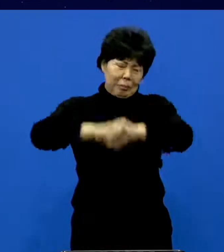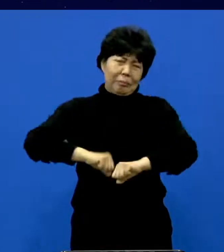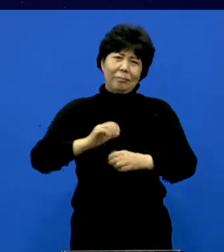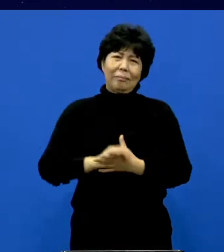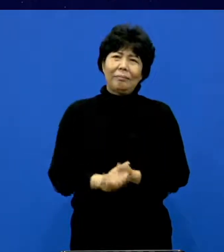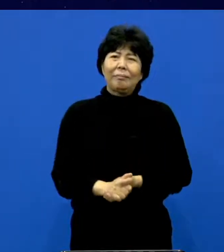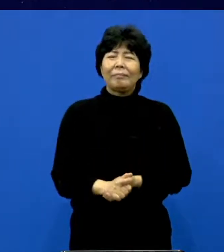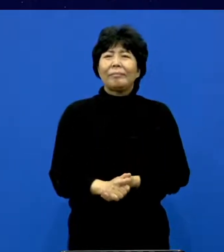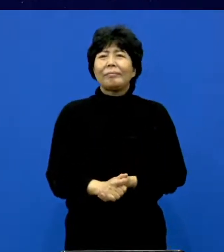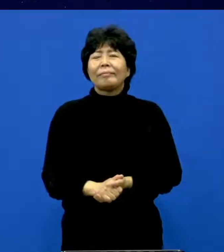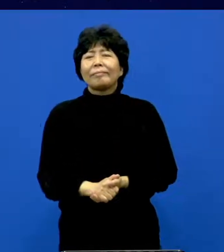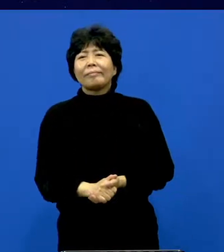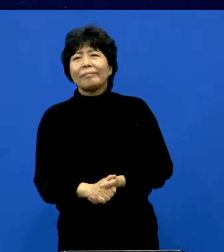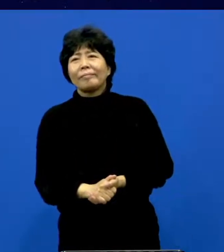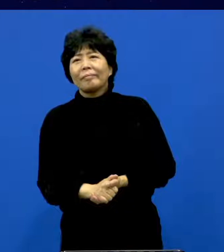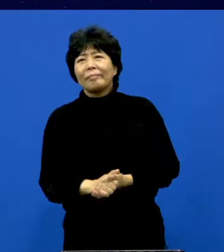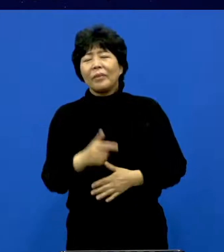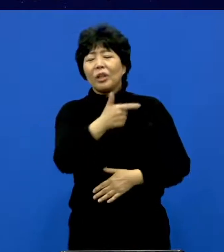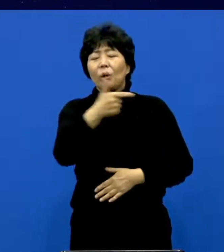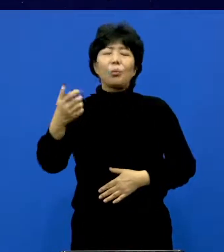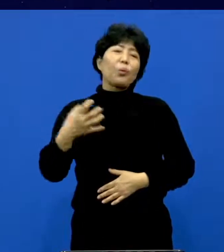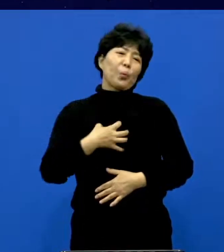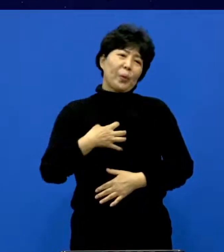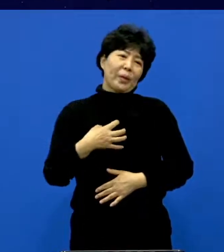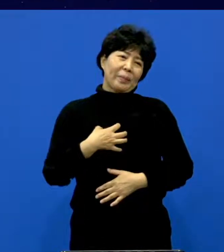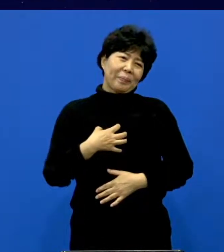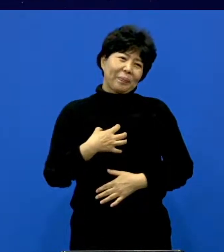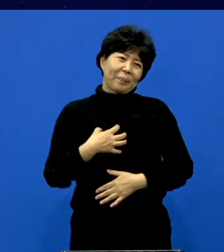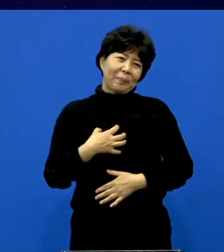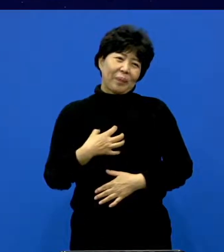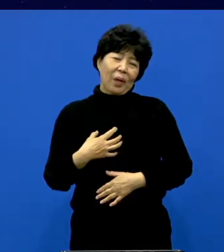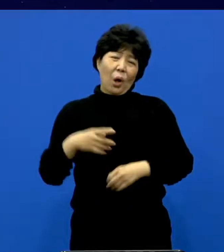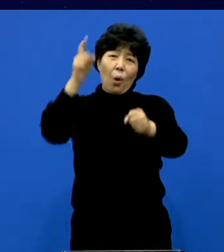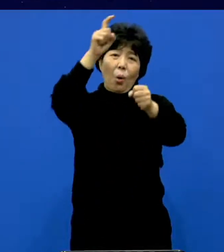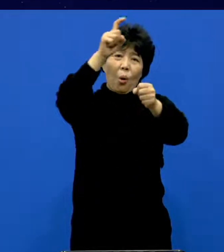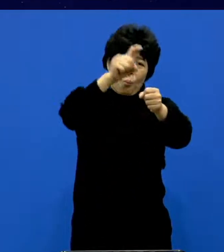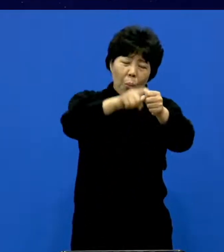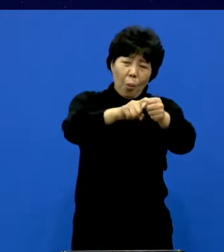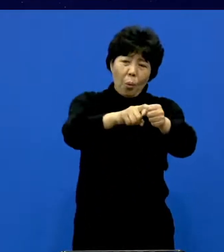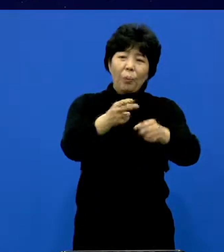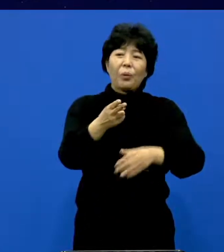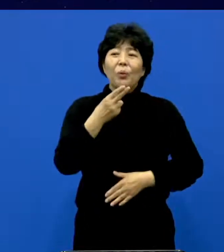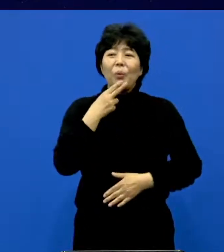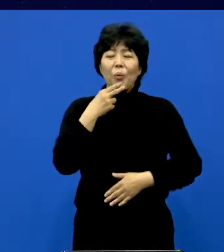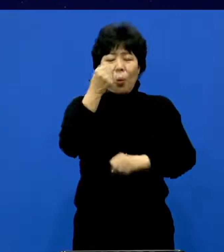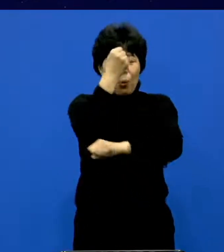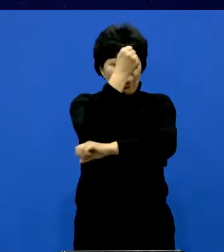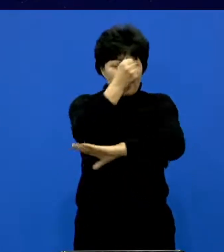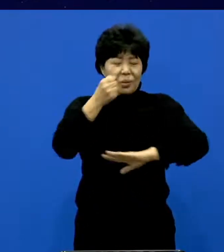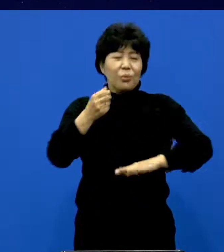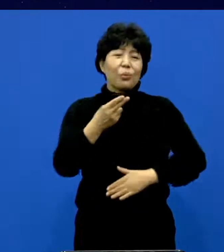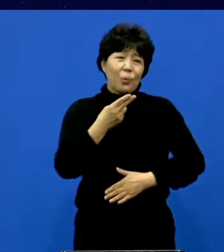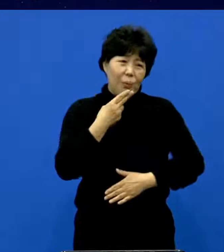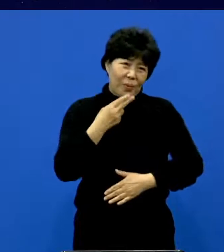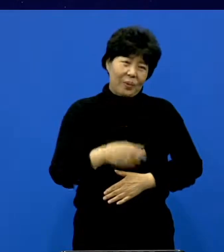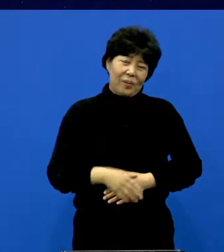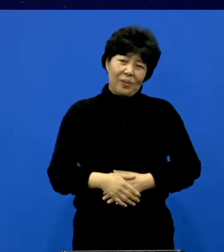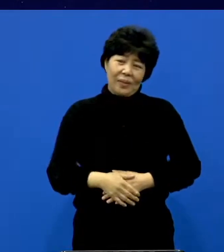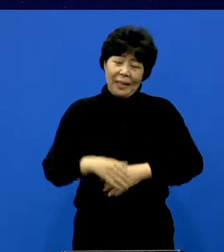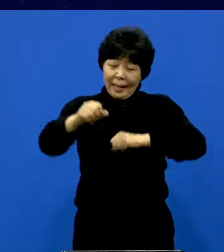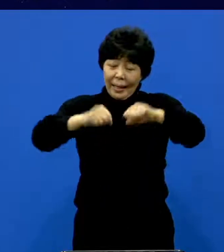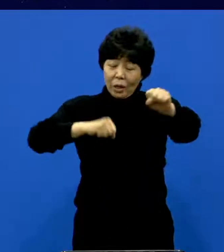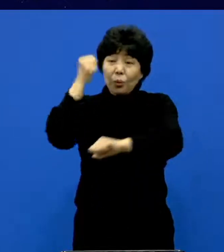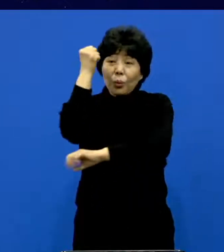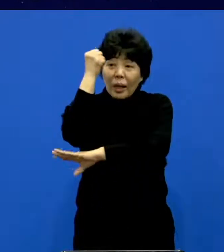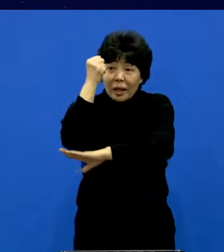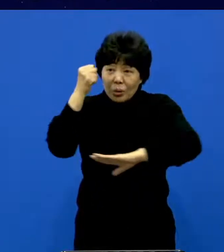됩니다. 그것은 매우 위험한 것이죠. 목표도 없고 기준도 없는 인생. 우리의 행동의 기준은 다른